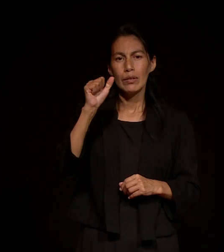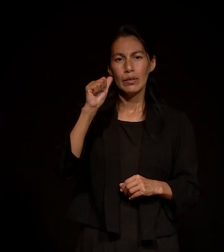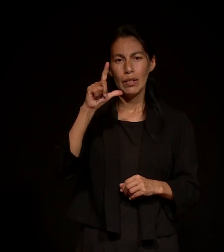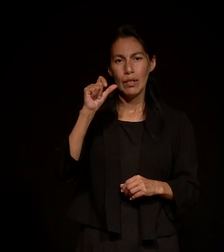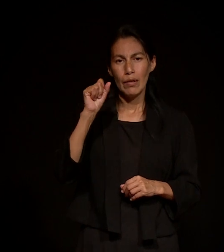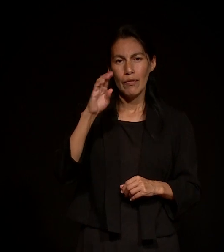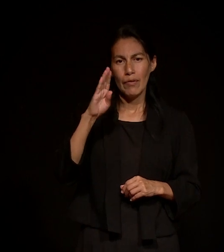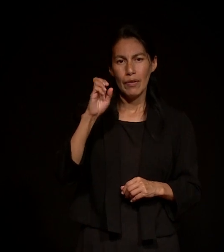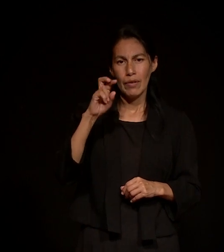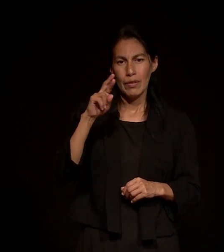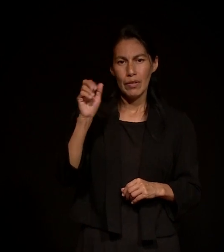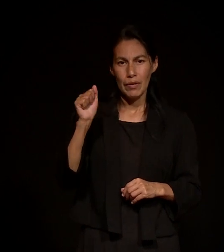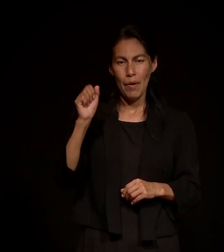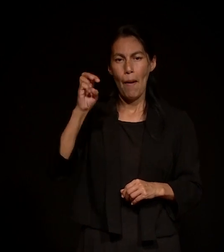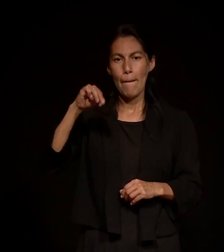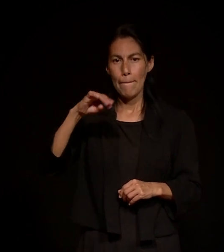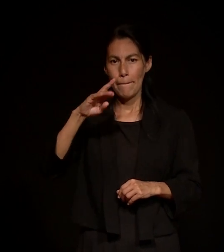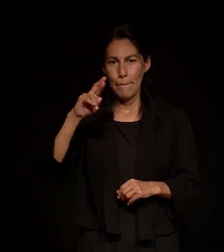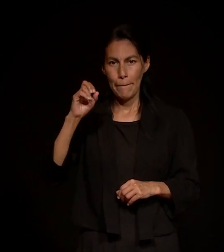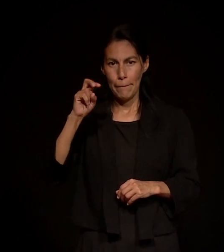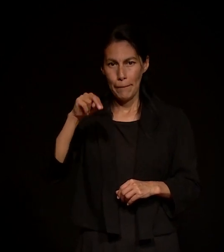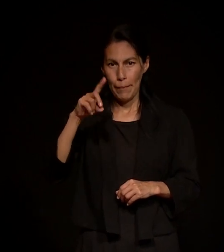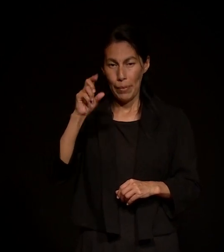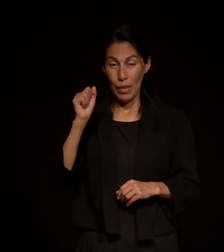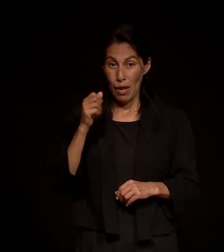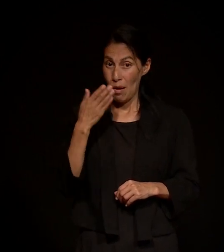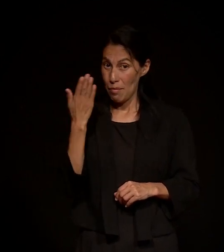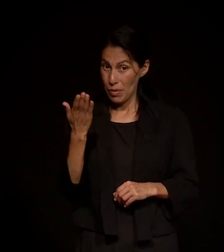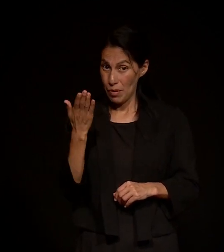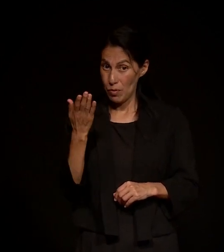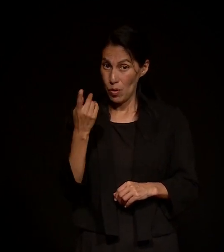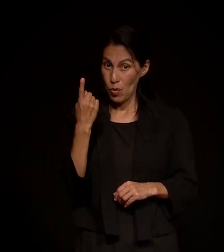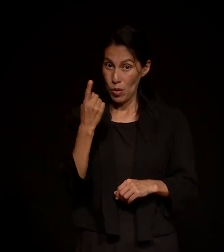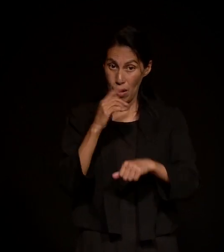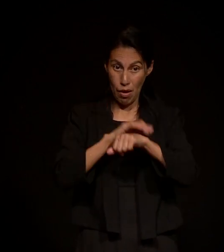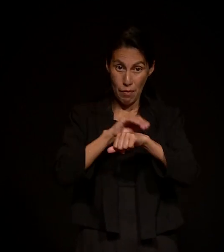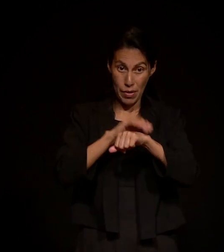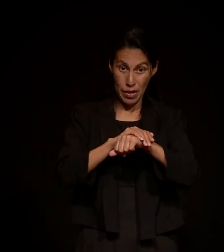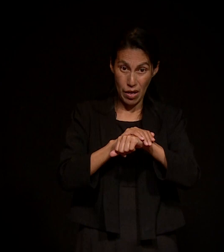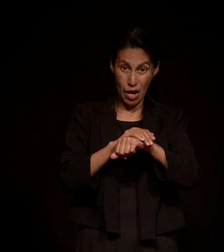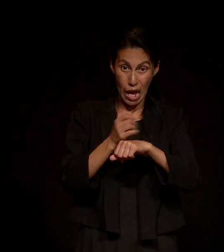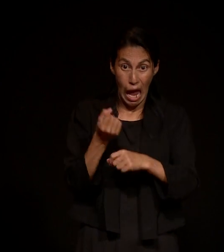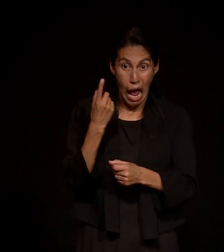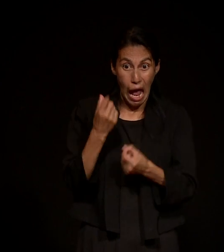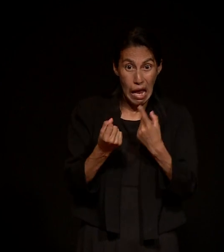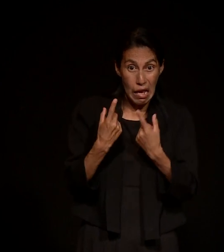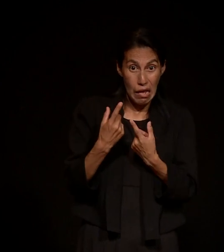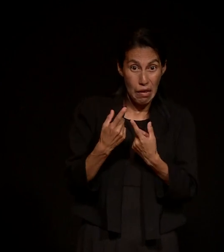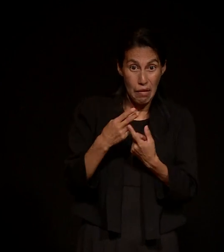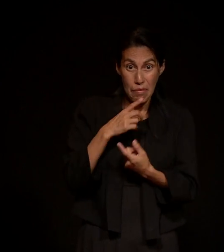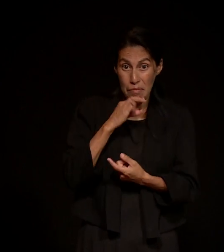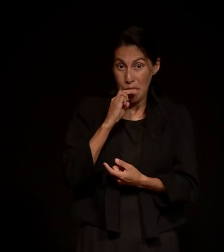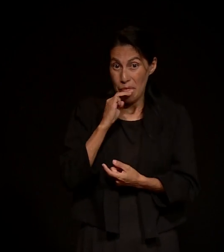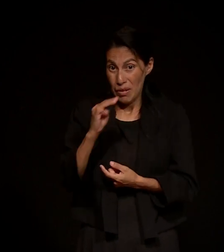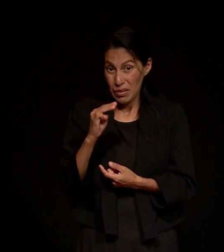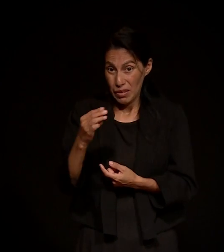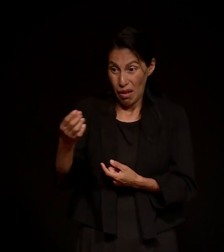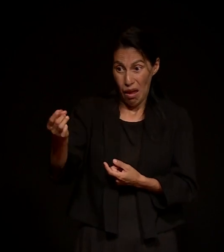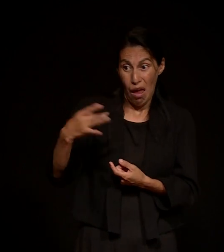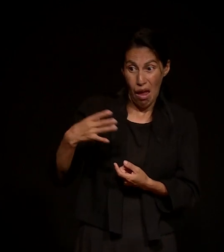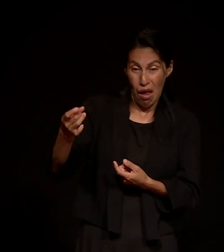Salabarria Miranda, pide oración por una amiga que ha sido amenazada. Alguien le ha estado enviando mensajes